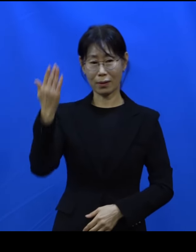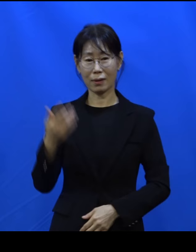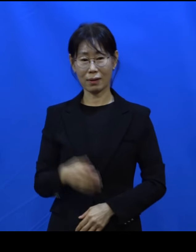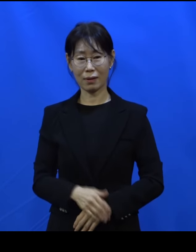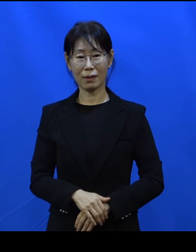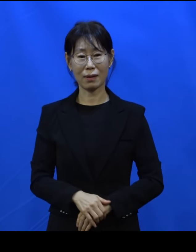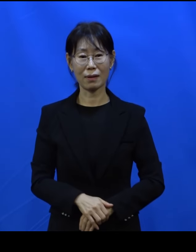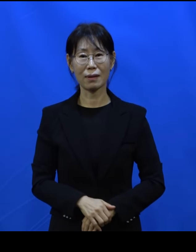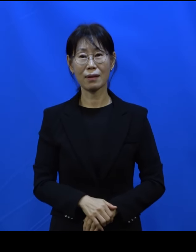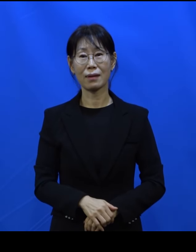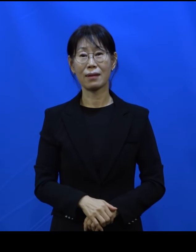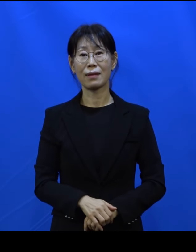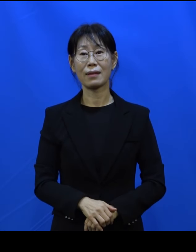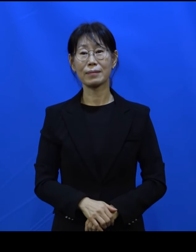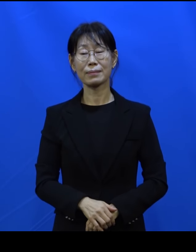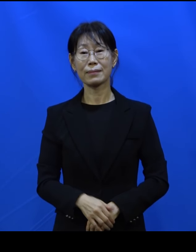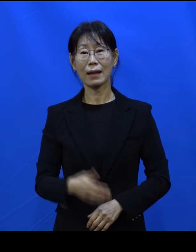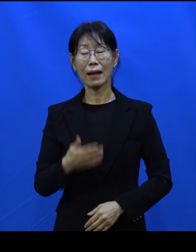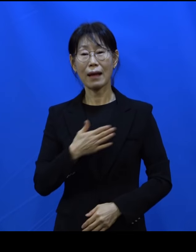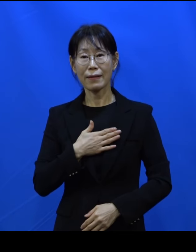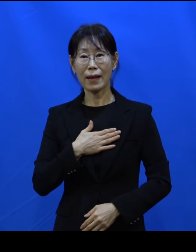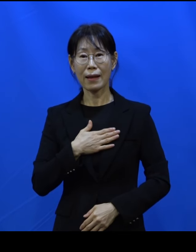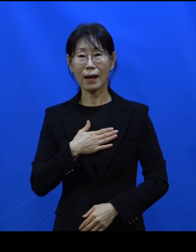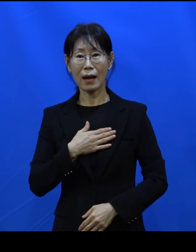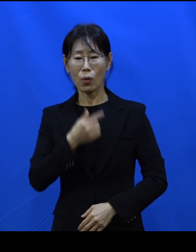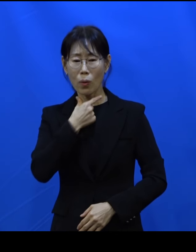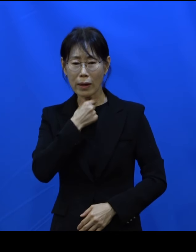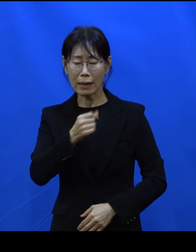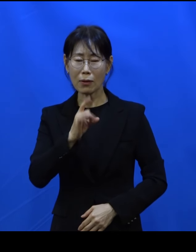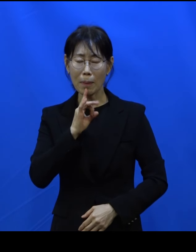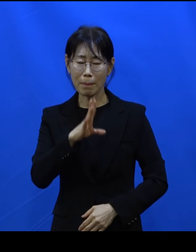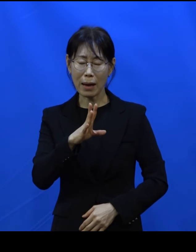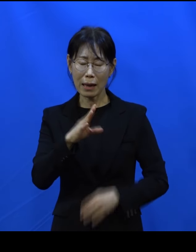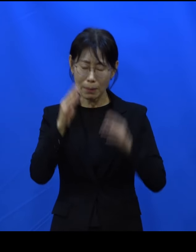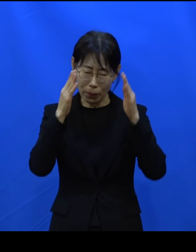보고자 하는 자유를 잃었어요. 내가 보고 싶은 걸 볼 수도 없어요.